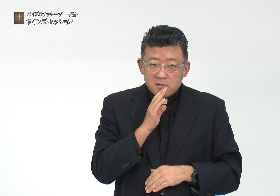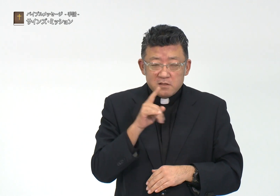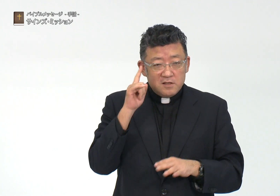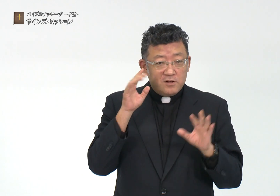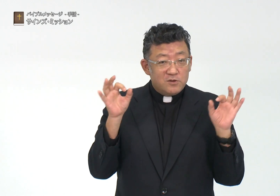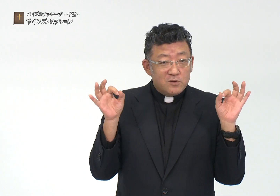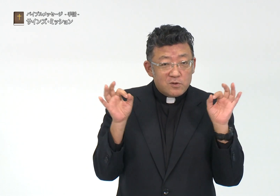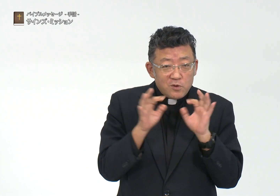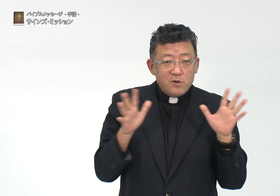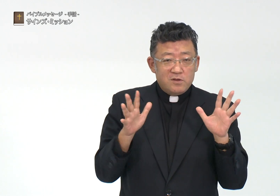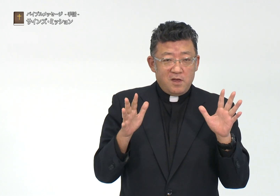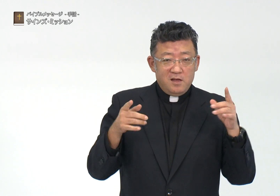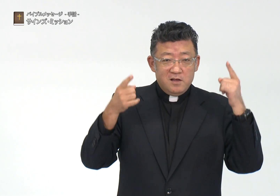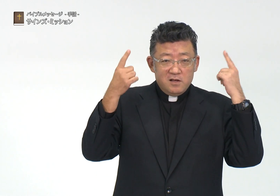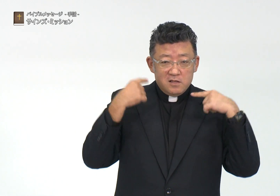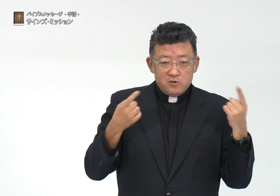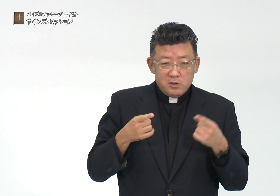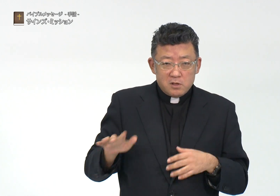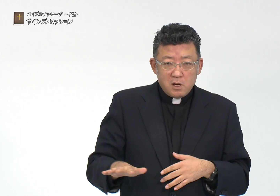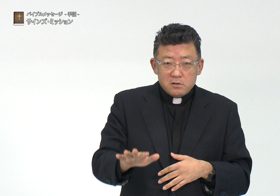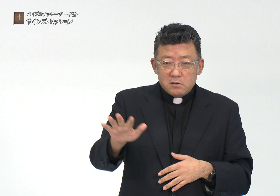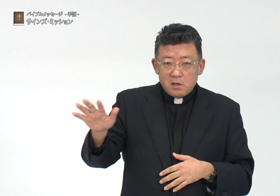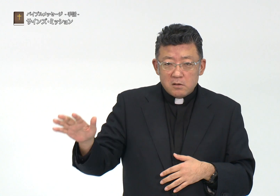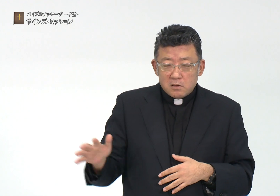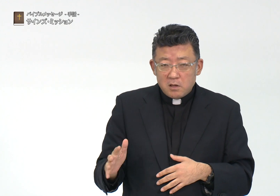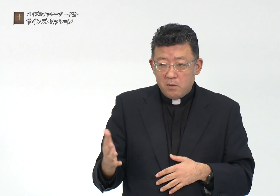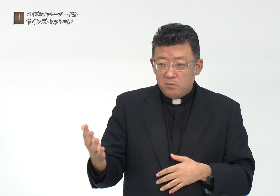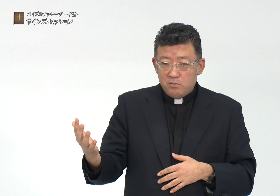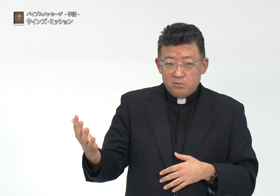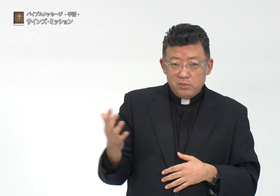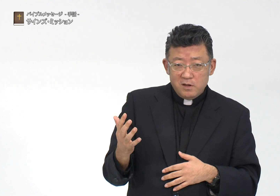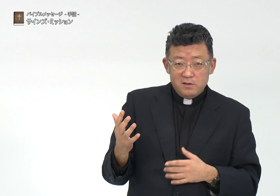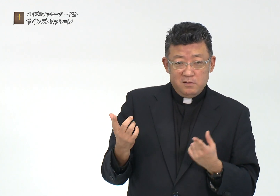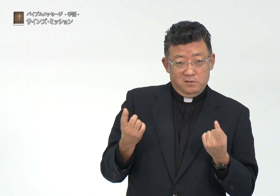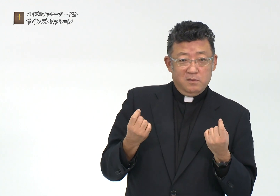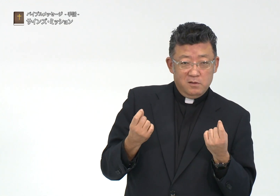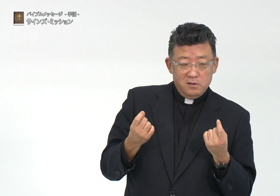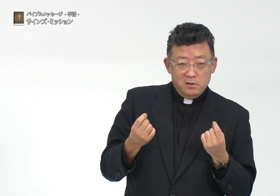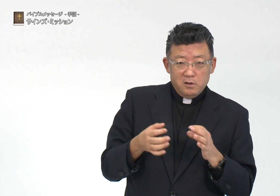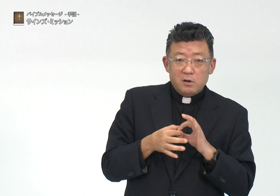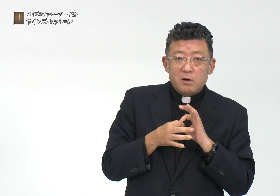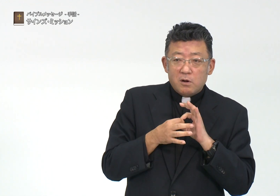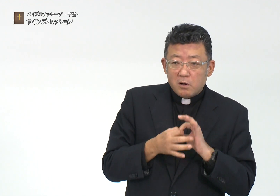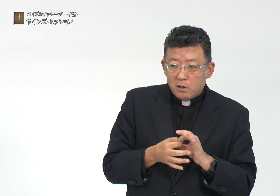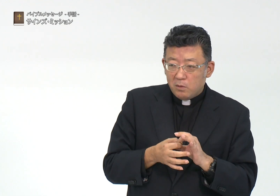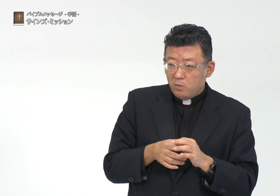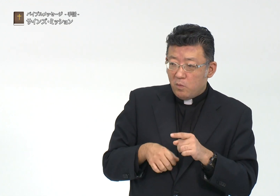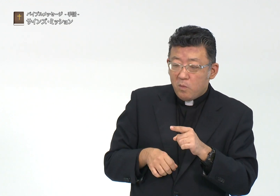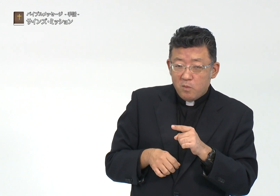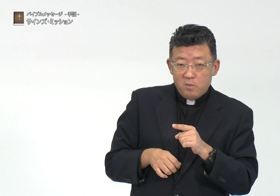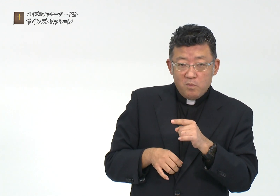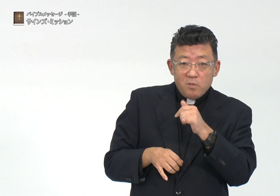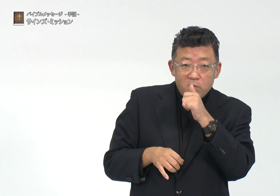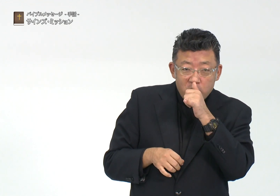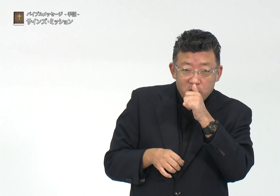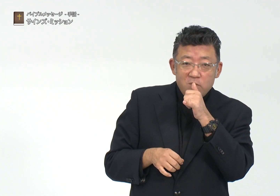この場面では確かに突然羊飼いたちがやってきましたよねだ